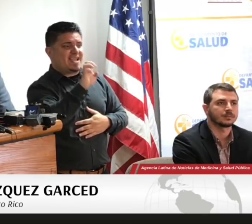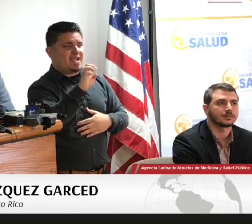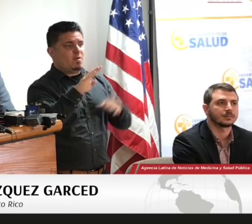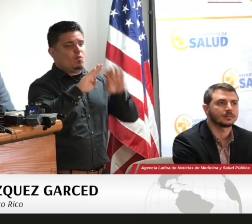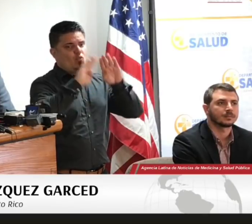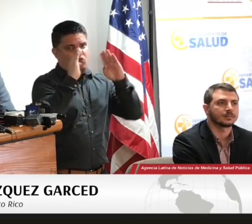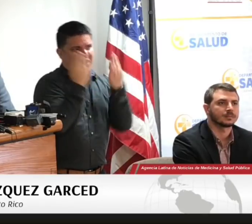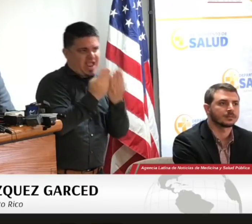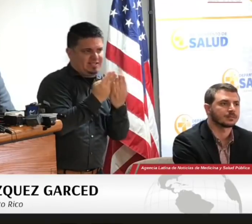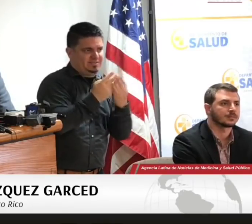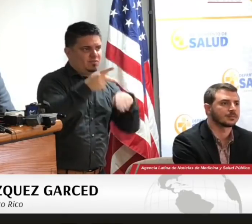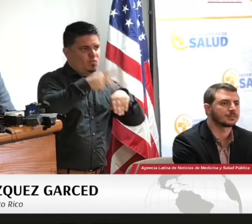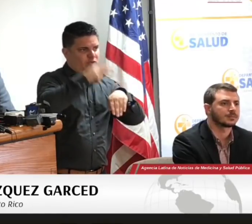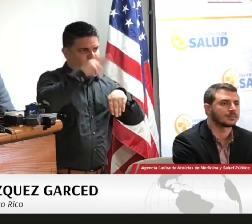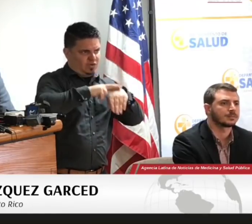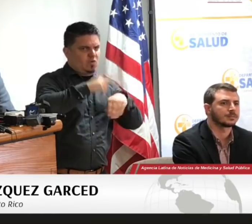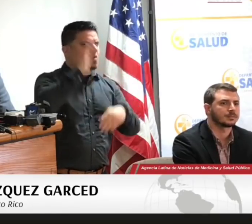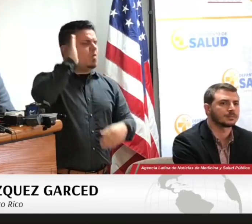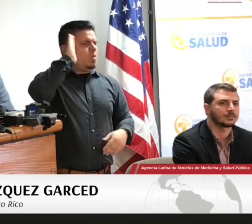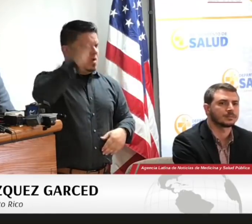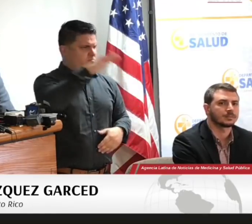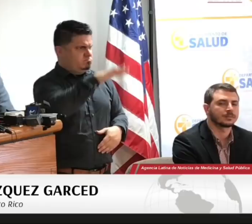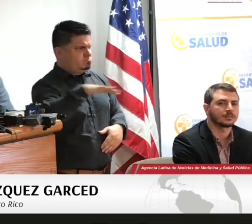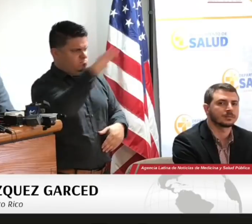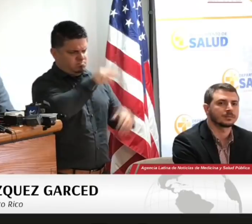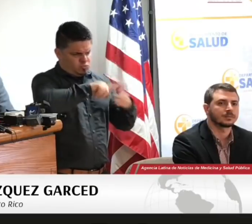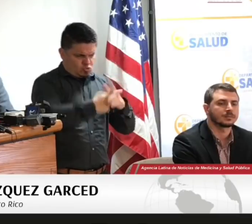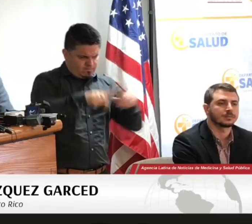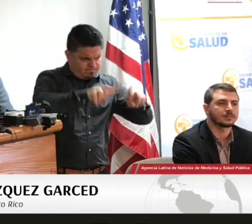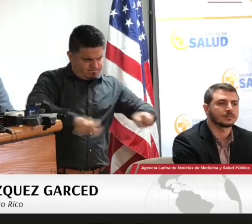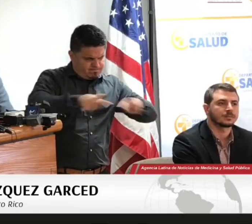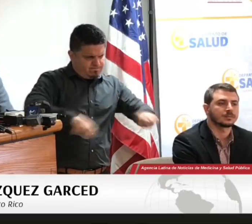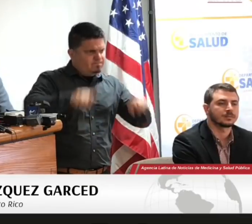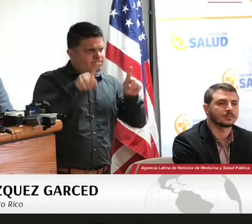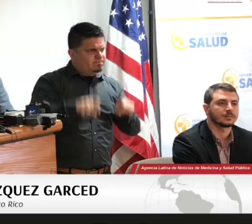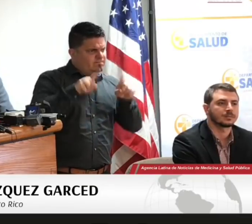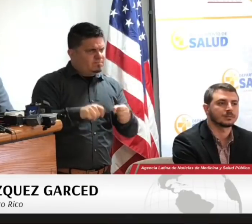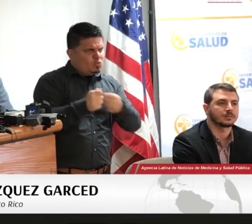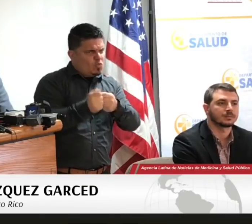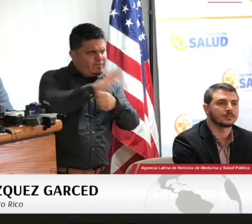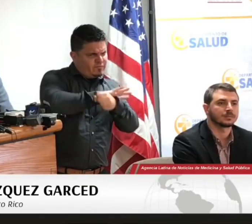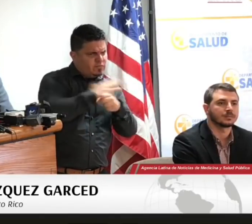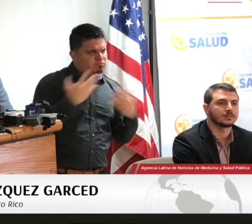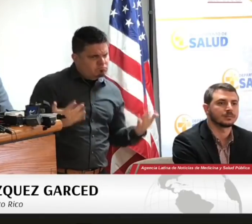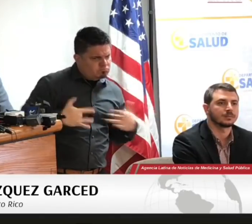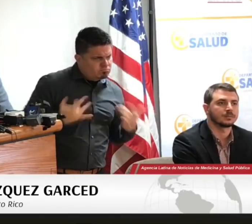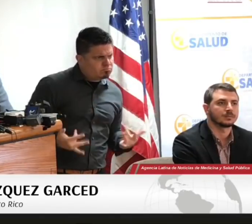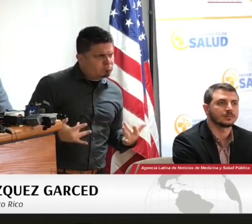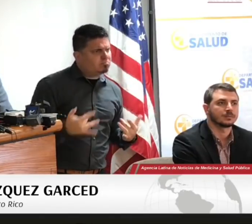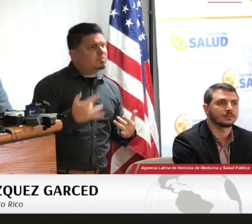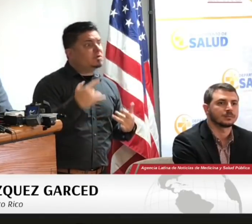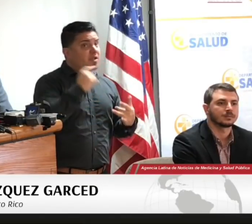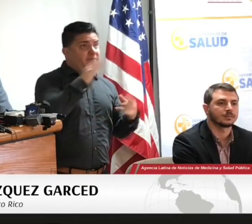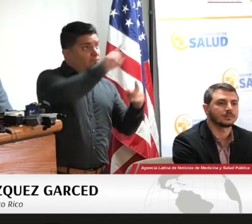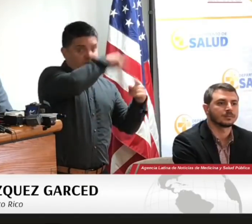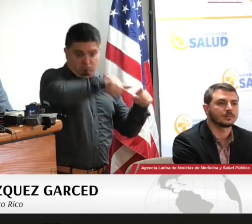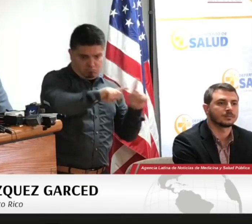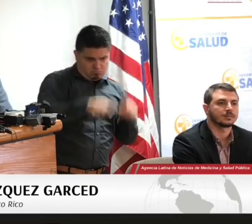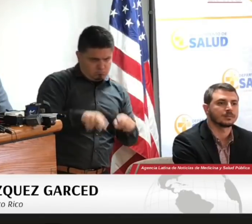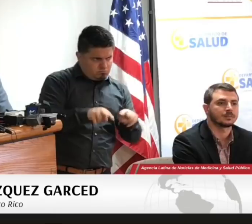que esa ha sido la contestación del director, de la directora del CDC a nivel de los Estados Unidos, por el reclamo